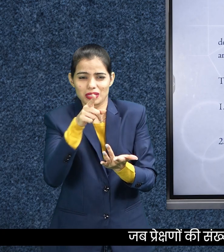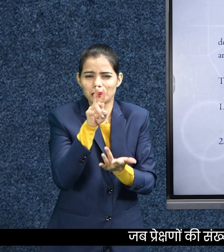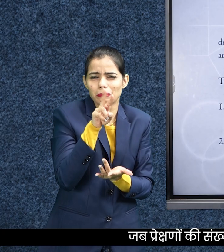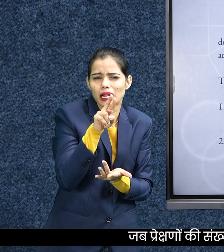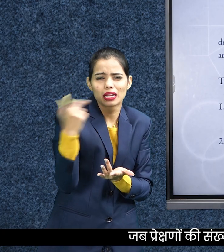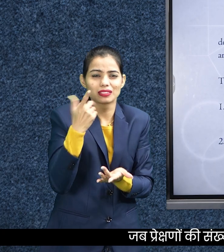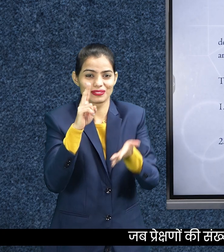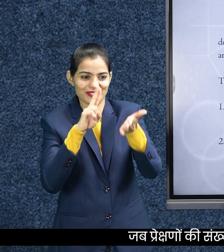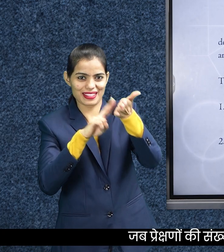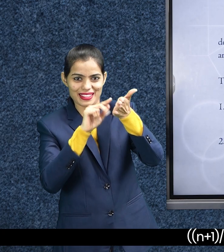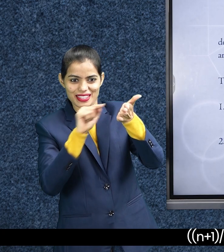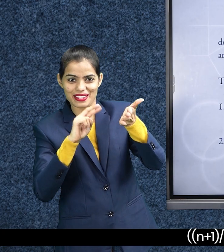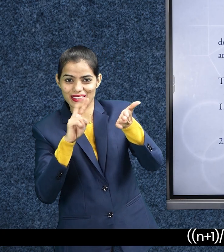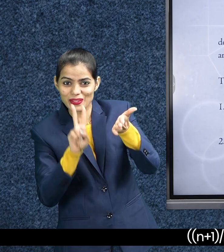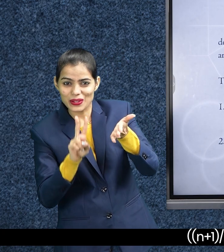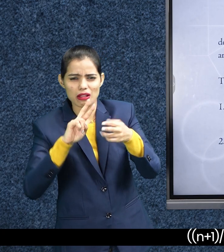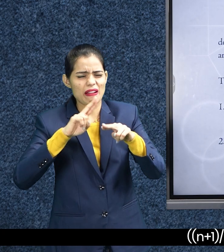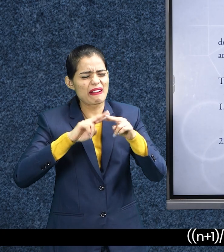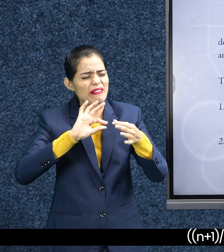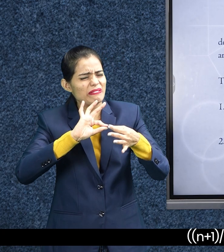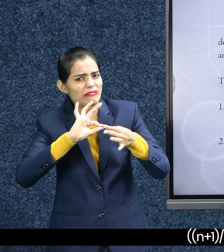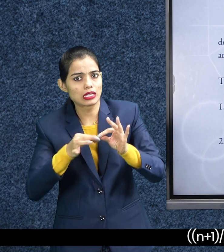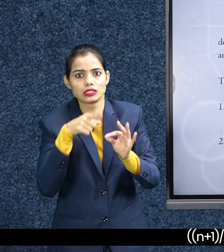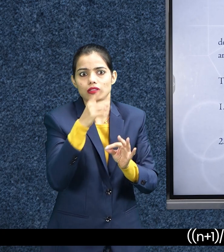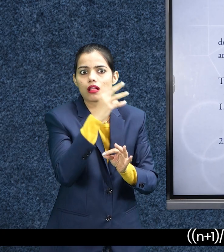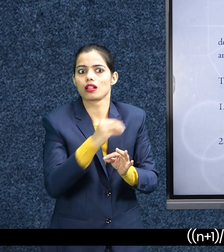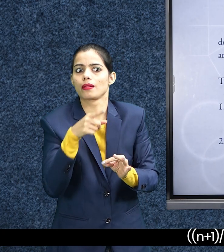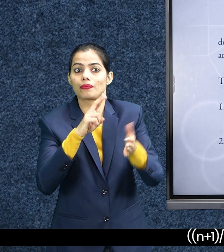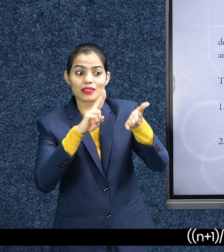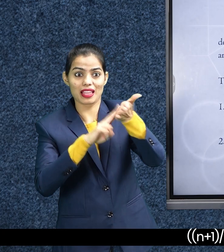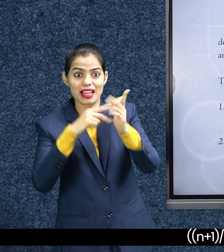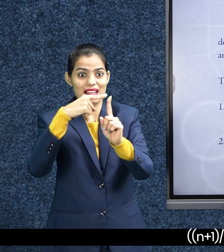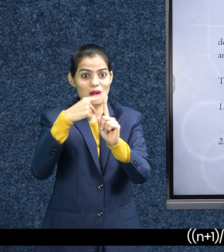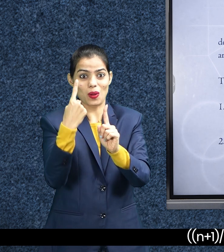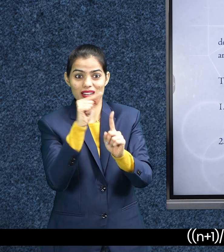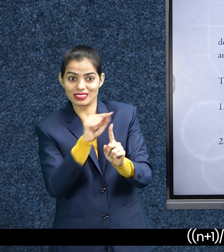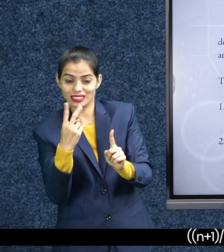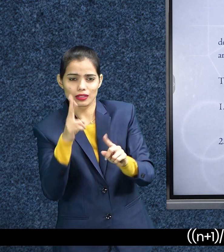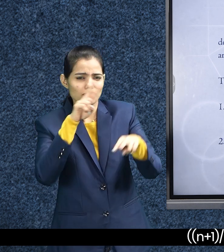n/2 TH और n+1/2 TH अवलोकन का माध्य होता है।